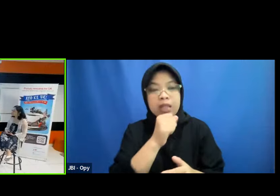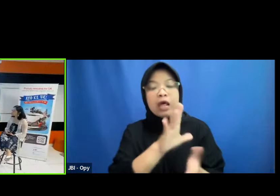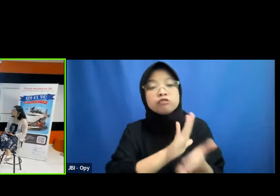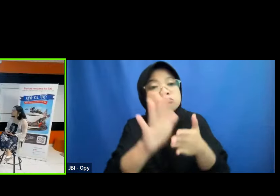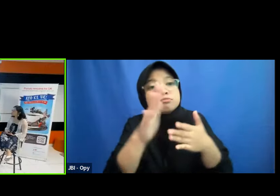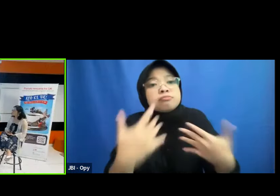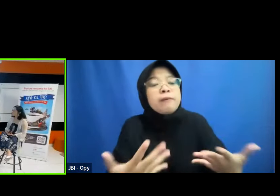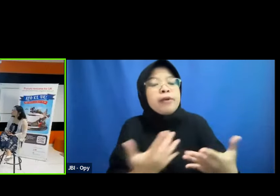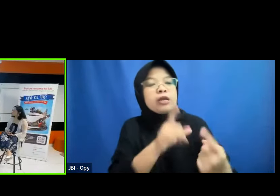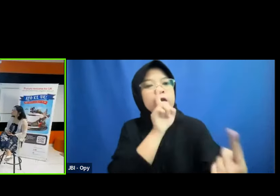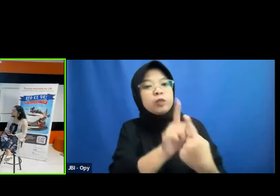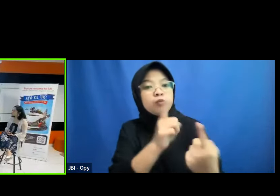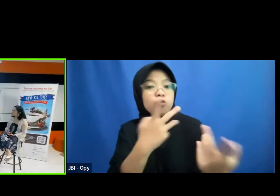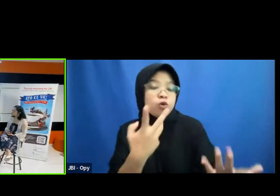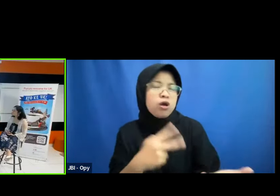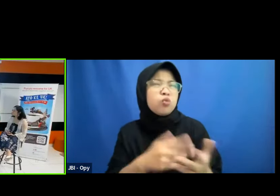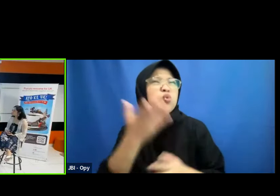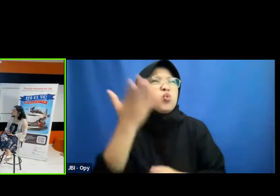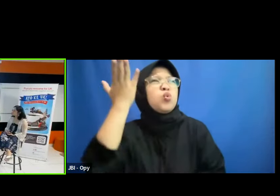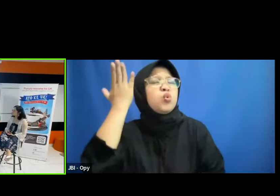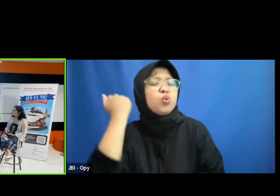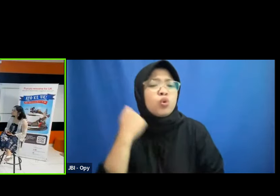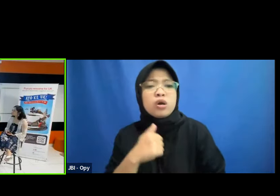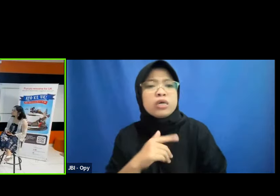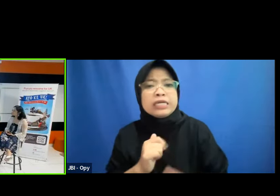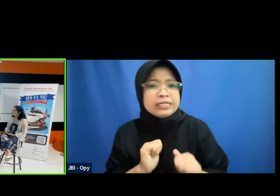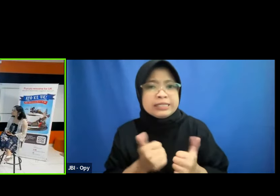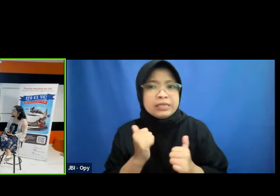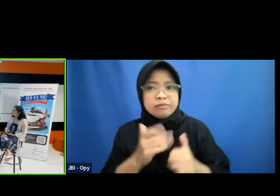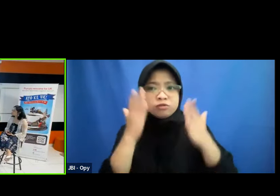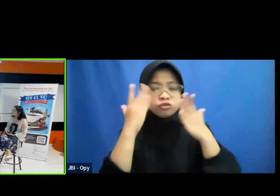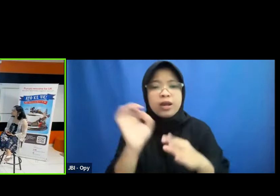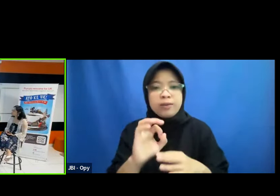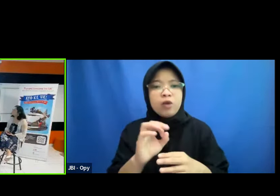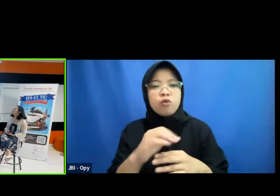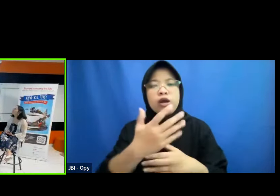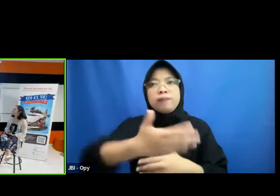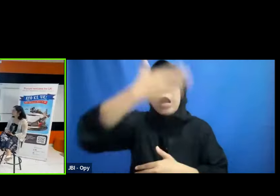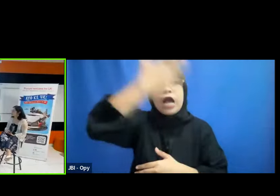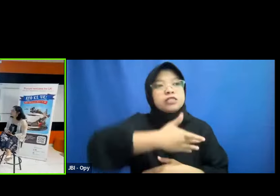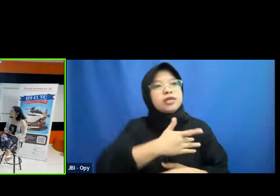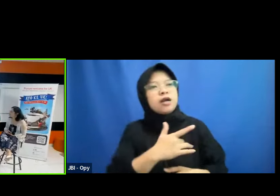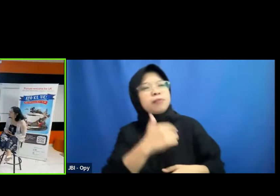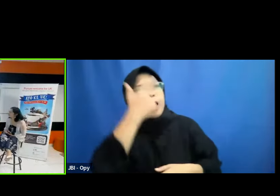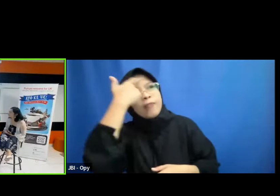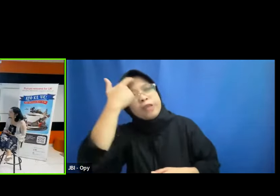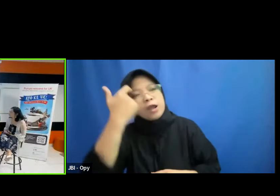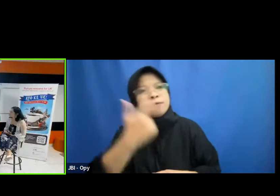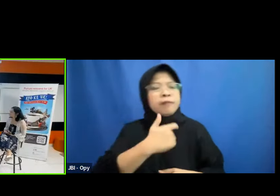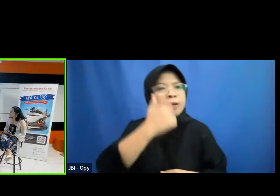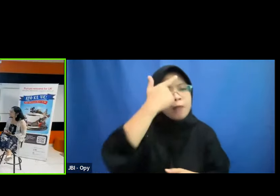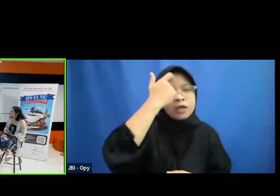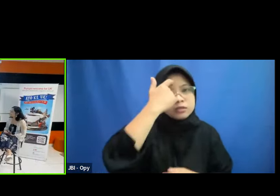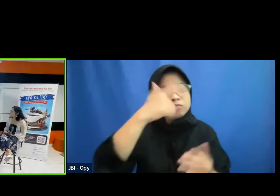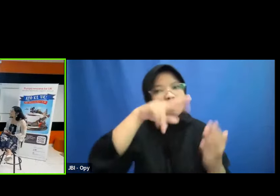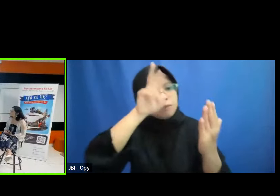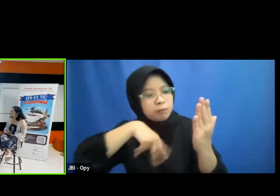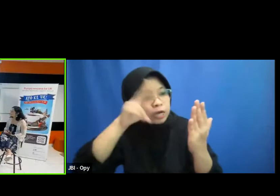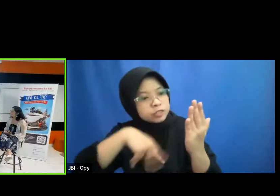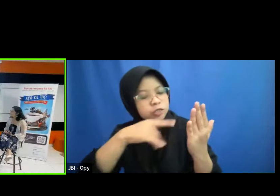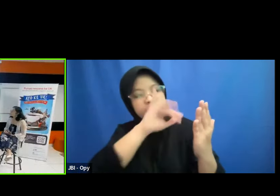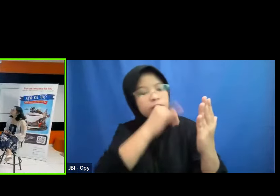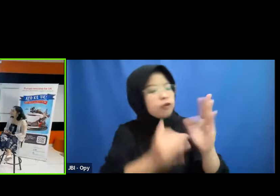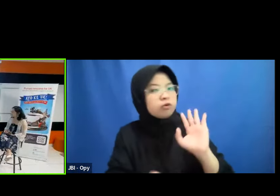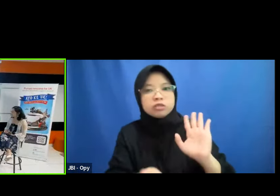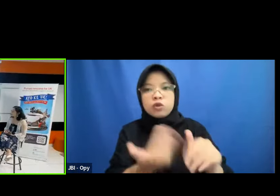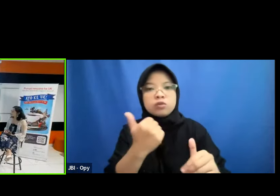nah Untuk itu saya waktu itu karena enggak ada persiapan gini ya latihan aja depan kaca gitu ya baca lagi ee merreview